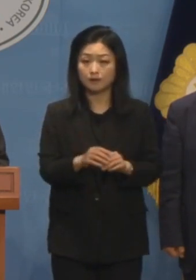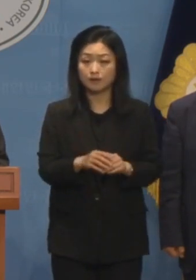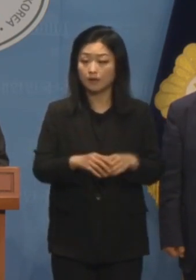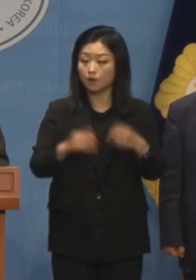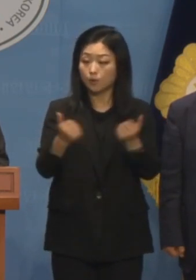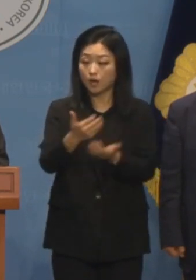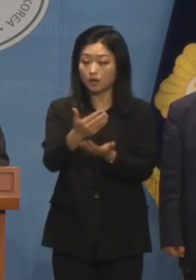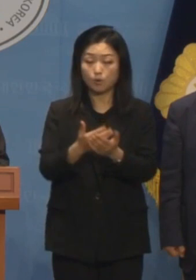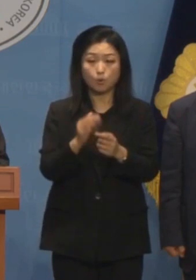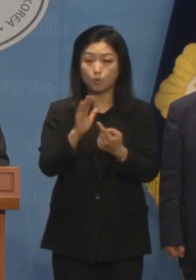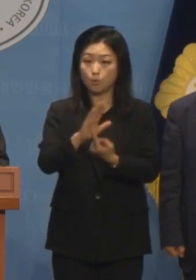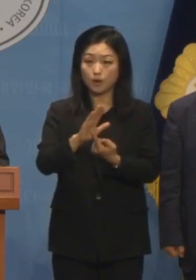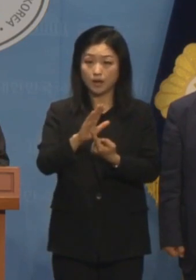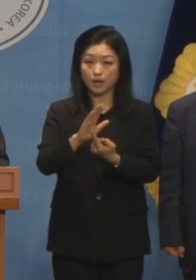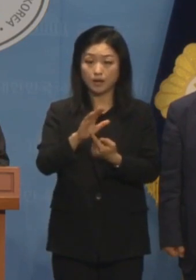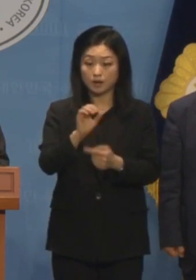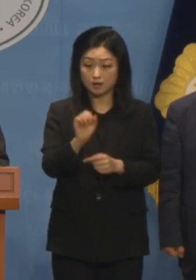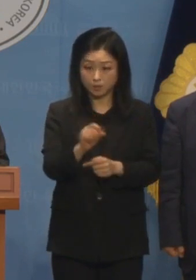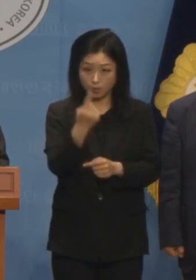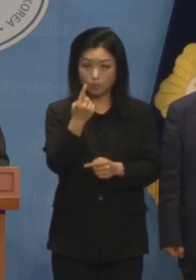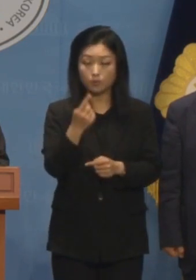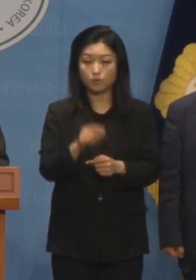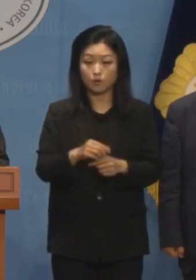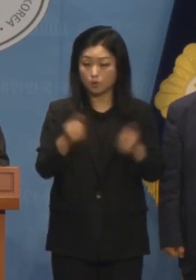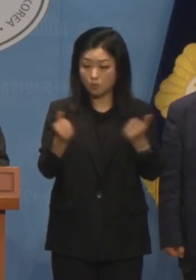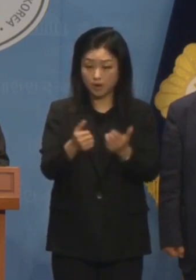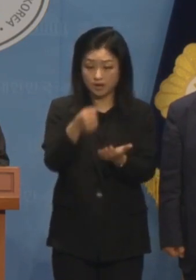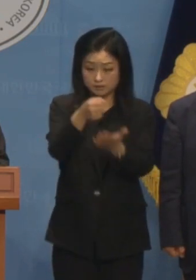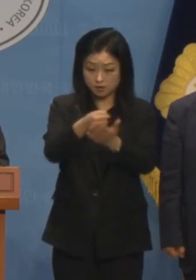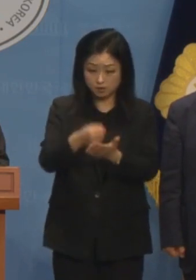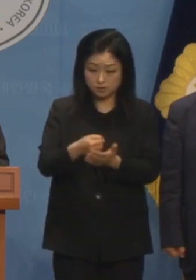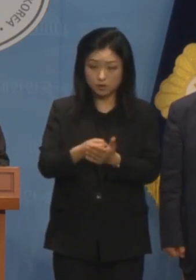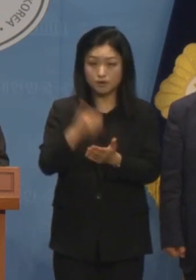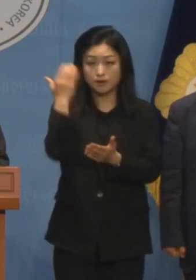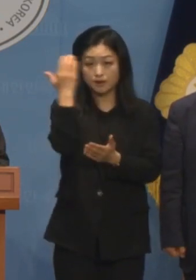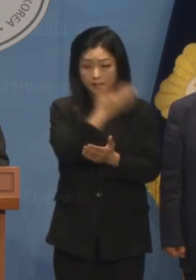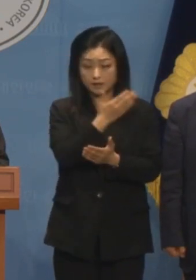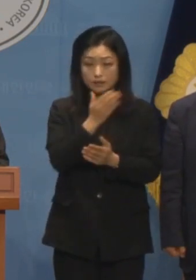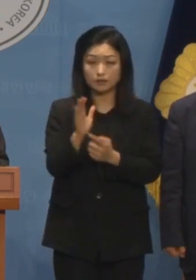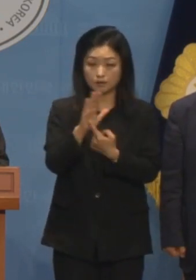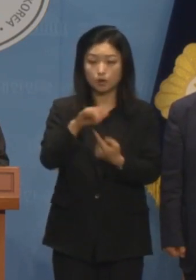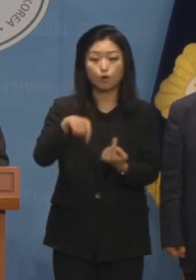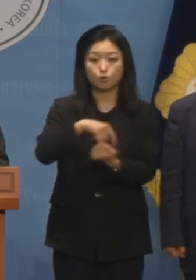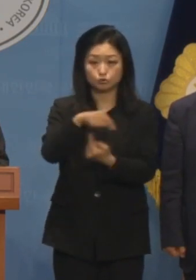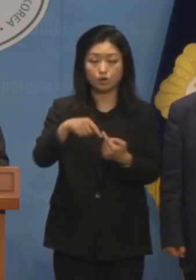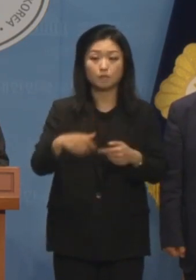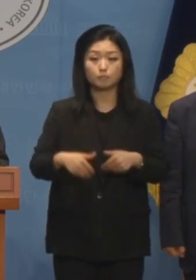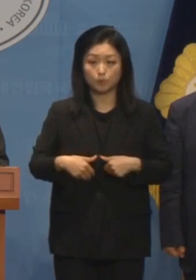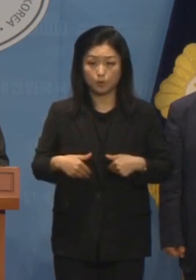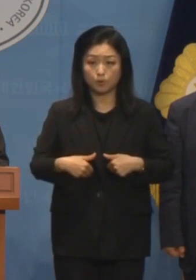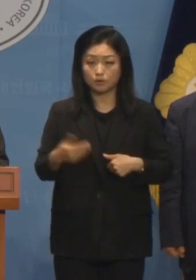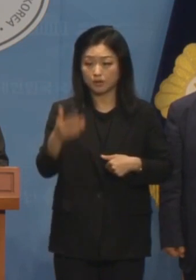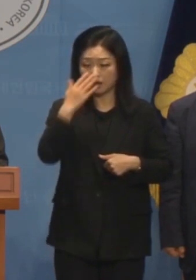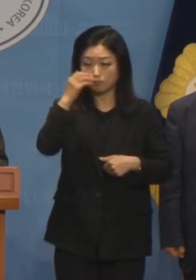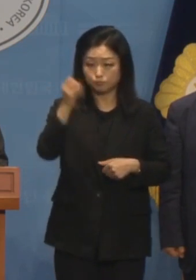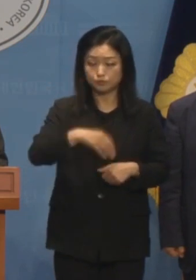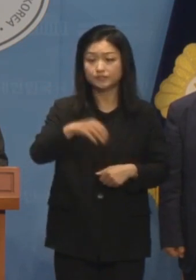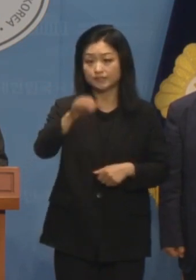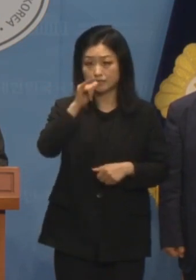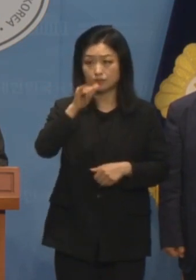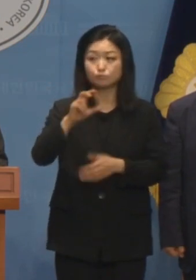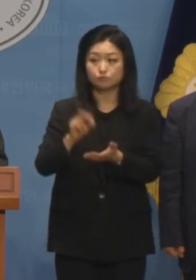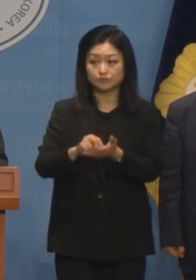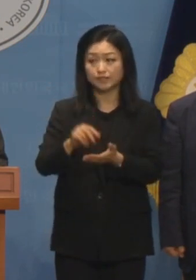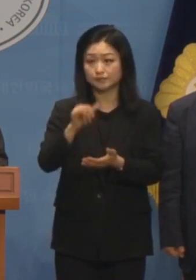회의록 공개 등을 통해서 의사결정 과정이 투명하고 공정하게 운영될 수 있도록 관련 부처에서 방안을 강구해